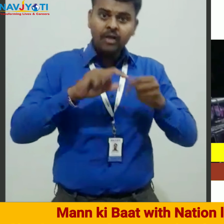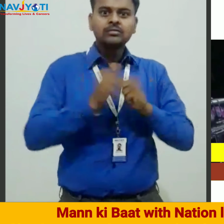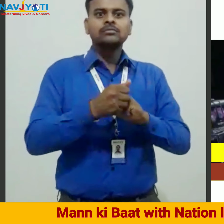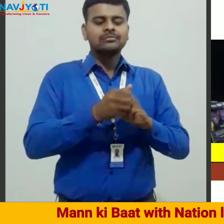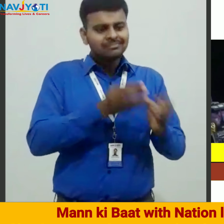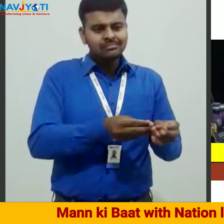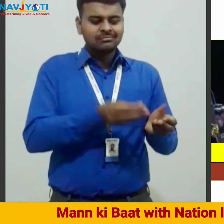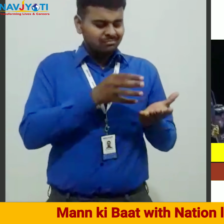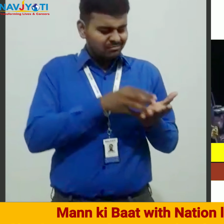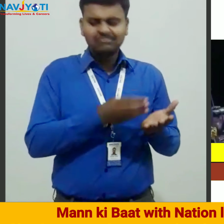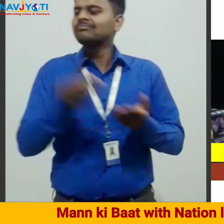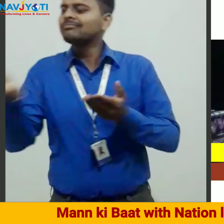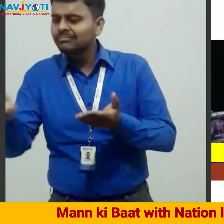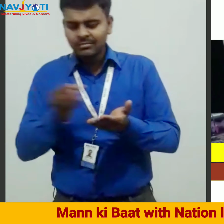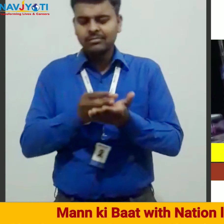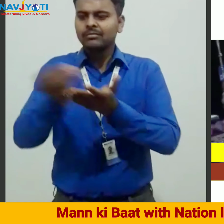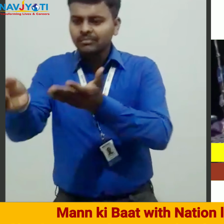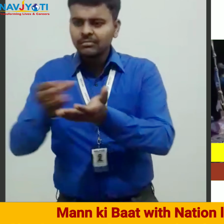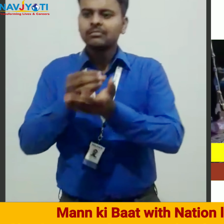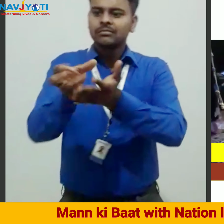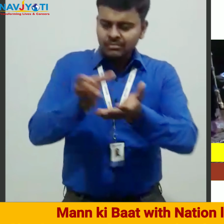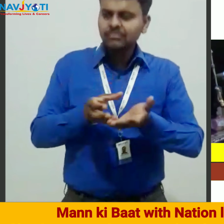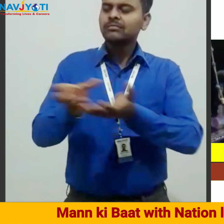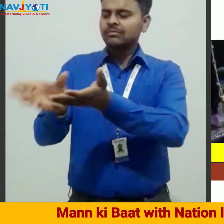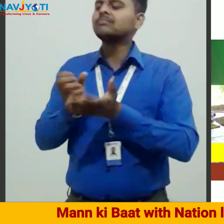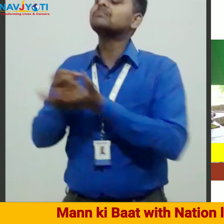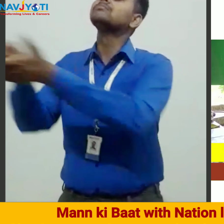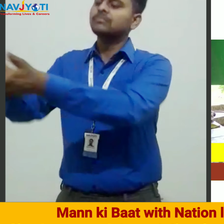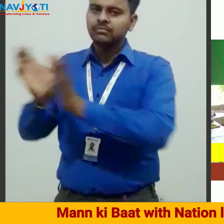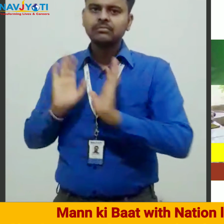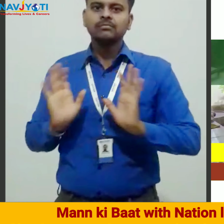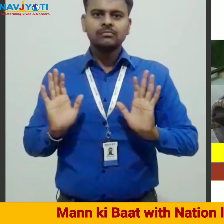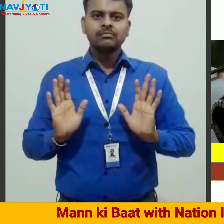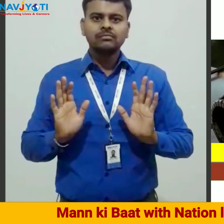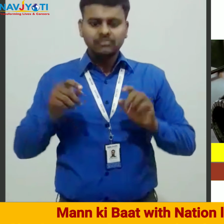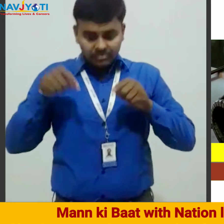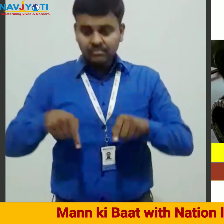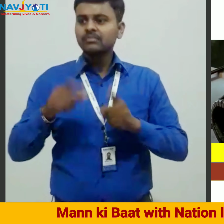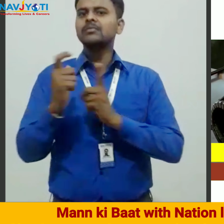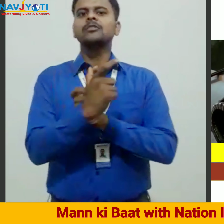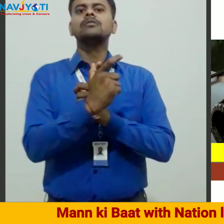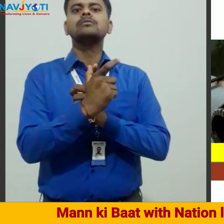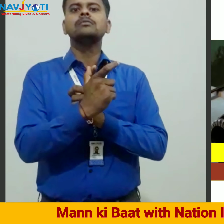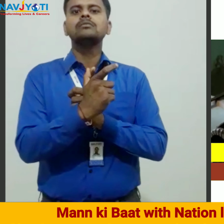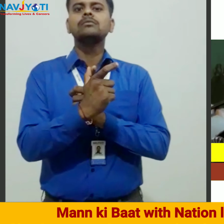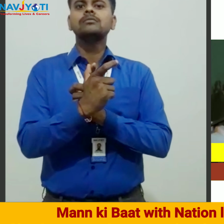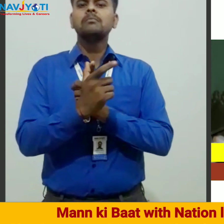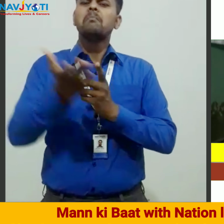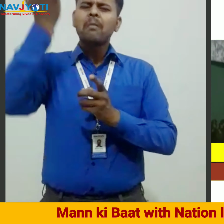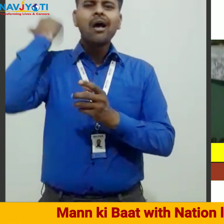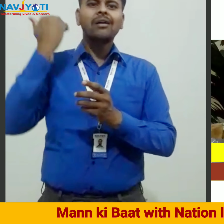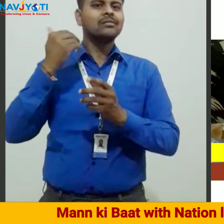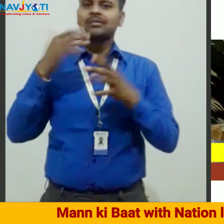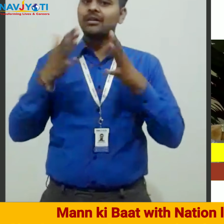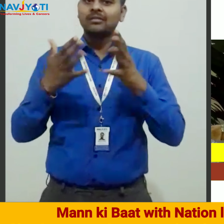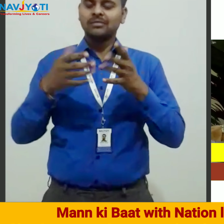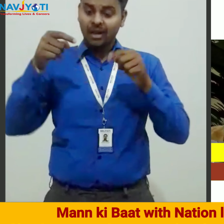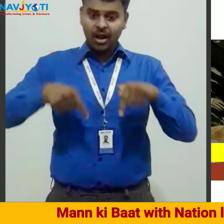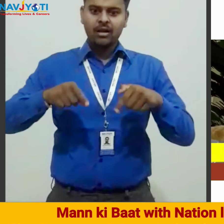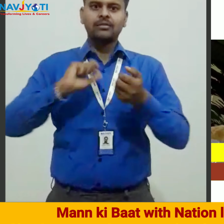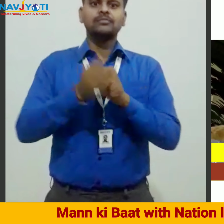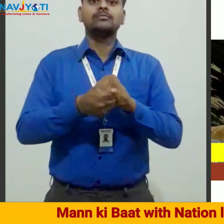अधिक, इसकी परवाह किए बिना किसी व्यक्ति की जरूरत को देखते हुए खुद की चिंता छोड़कर